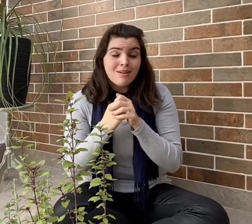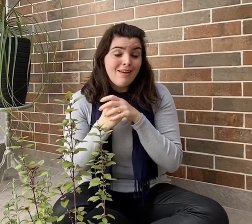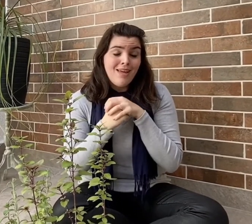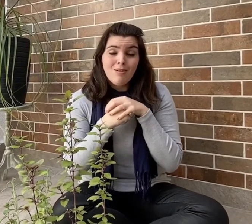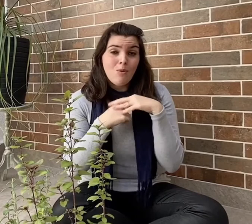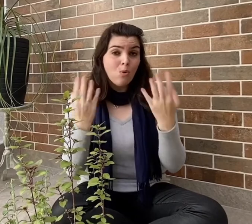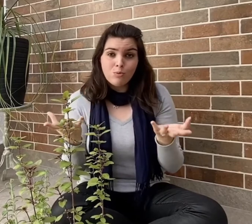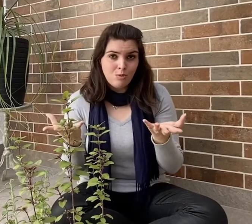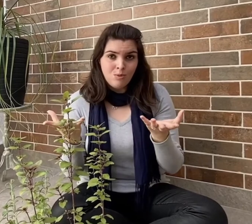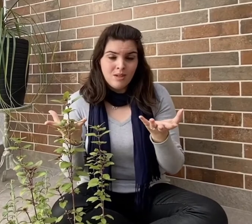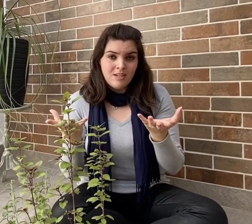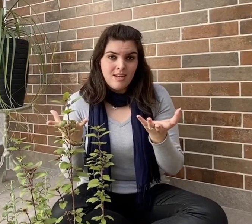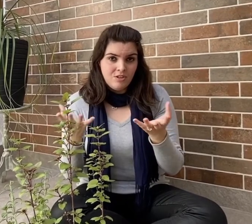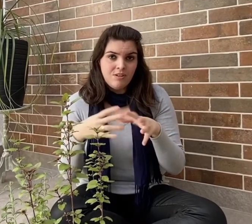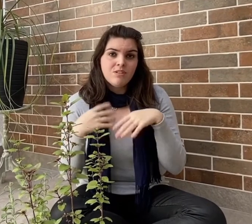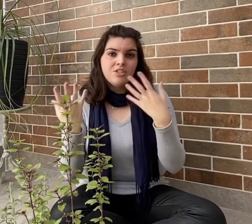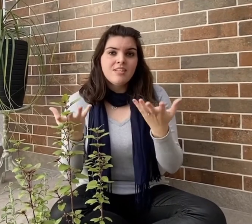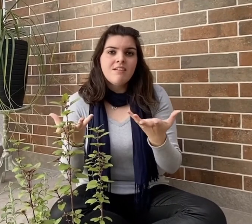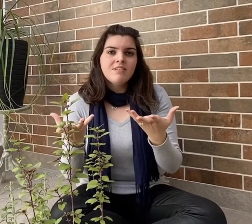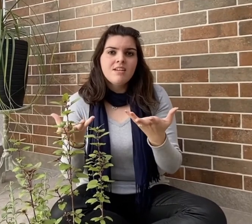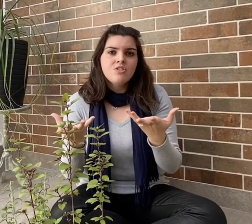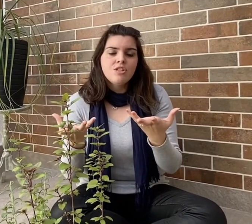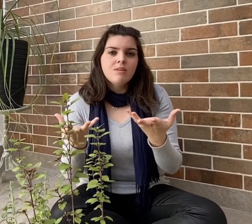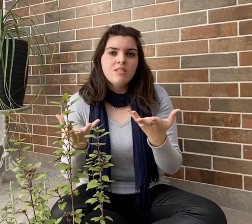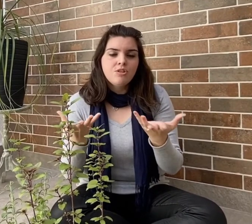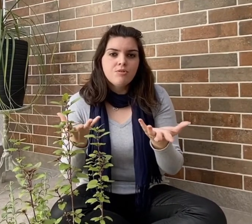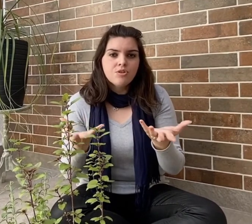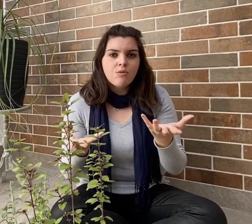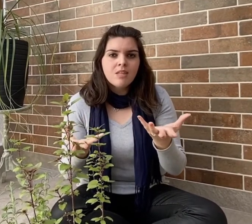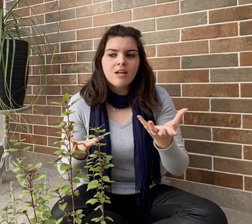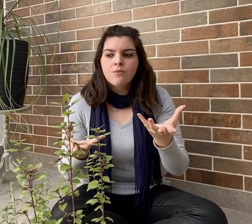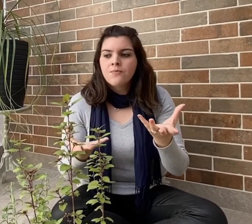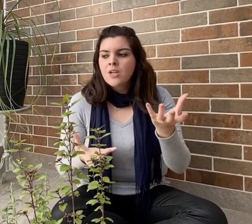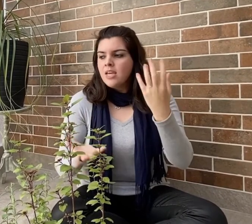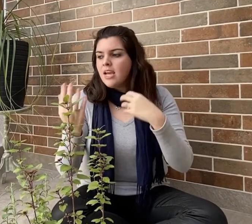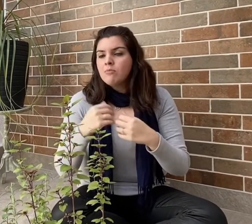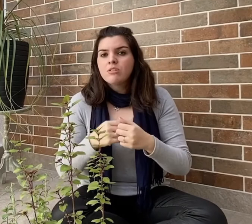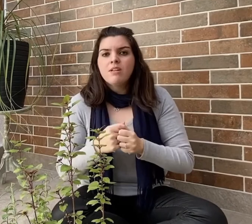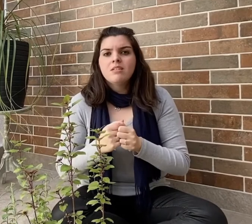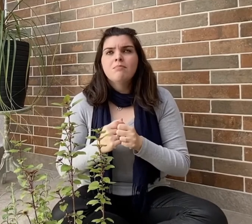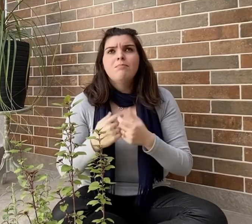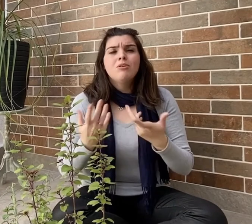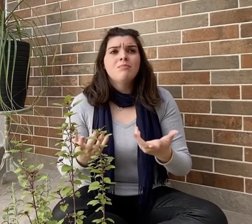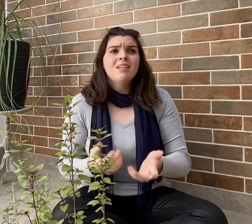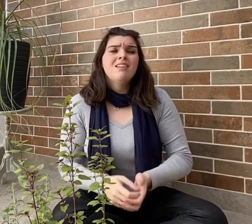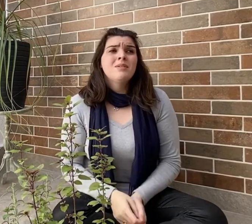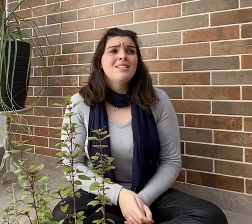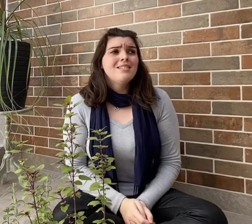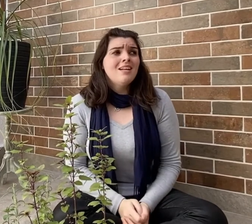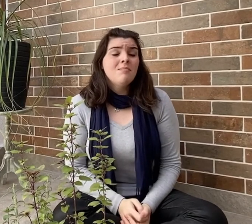é outro. Né? Acho que vocês já devem ter tido esse tipo de contato. E aí muitos falam assim, poxa Mariana, mas esse